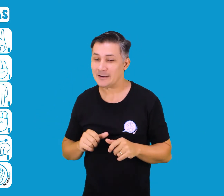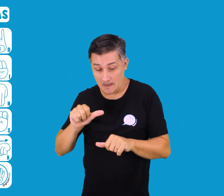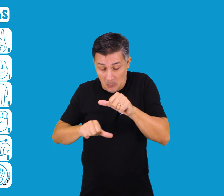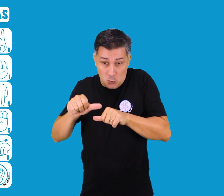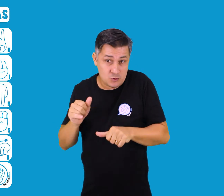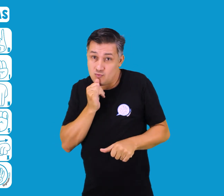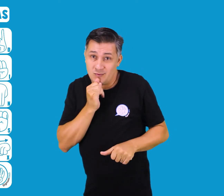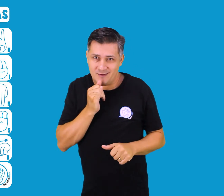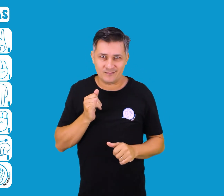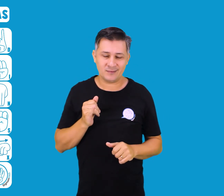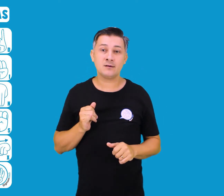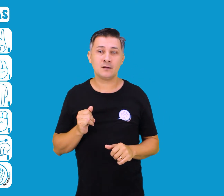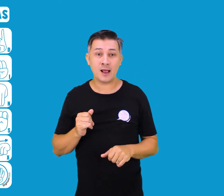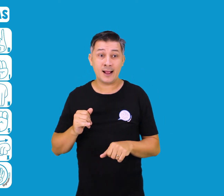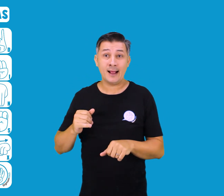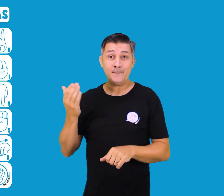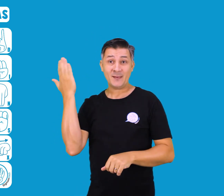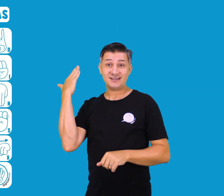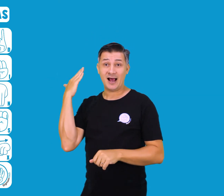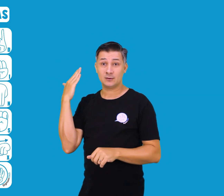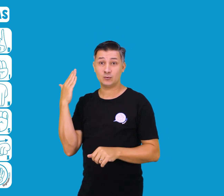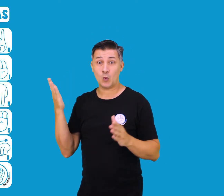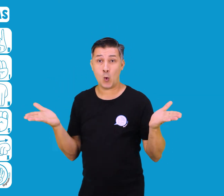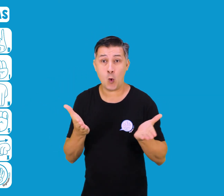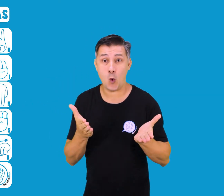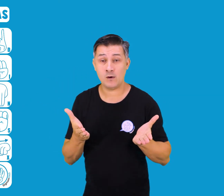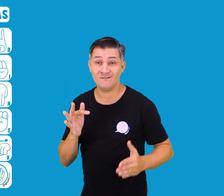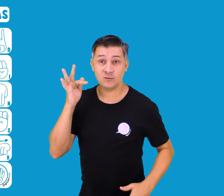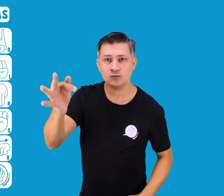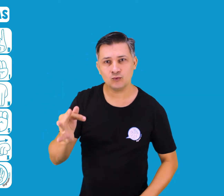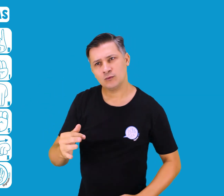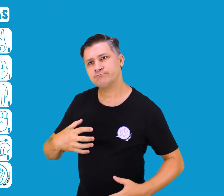não manuais, que mudam, por exemplo, os tempos verbais em Libras.